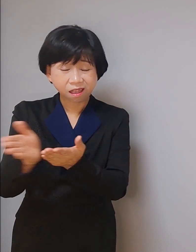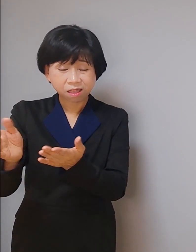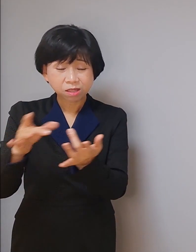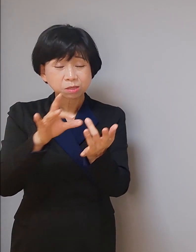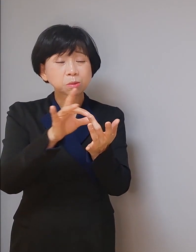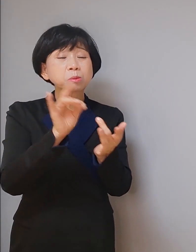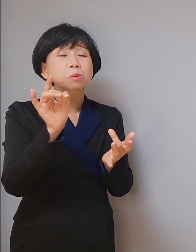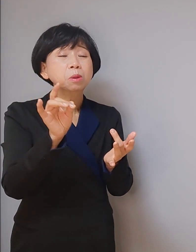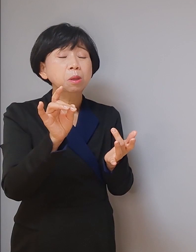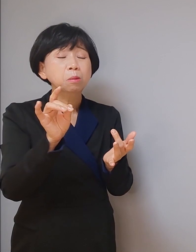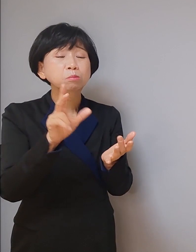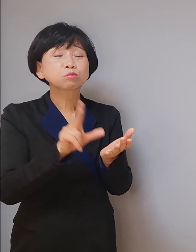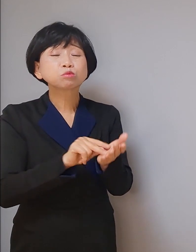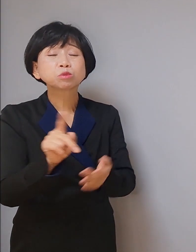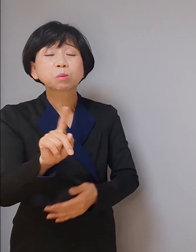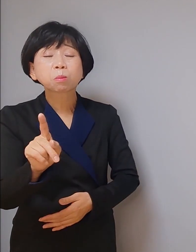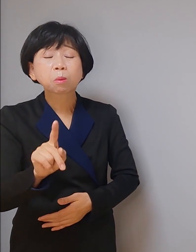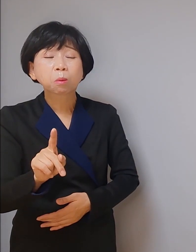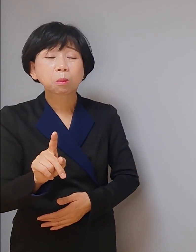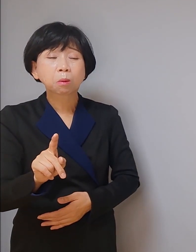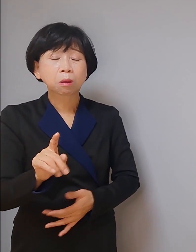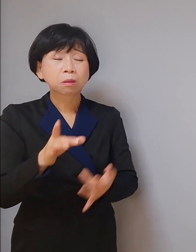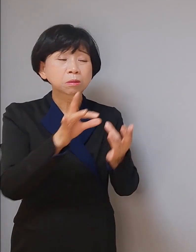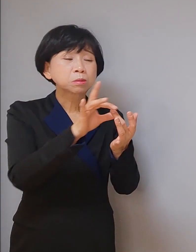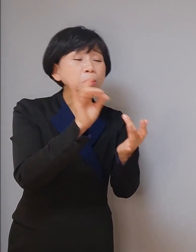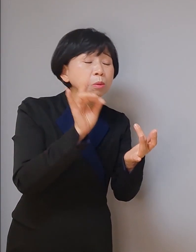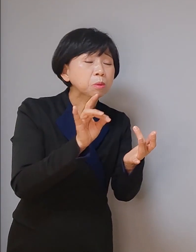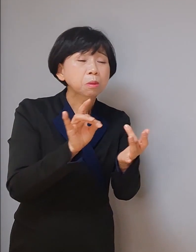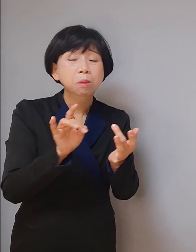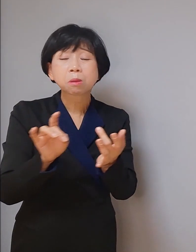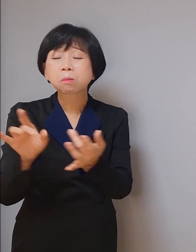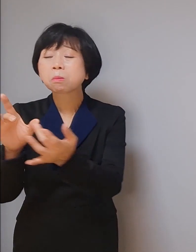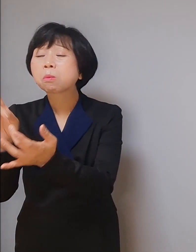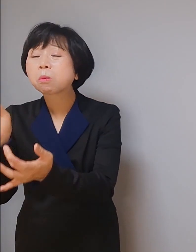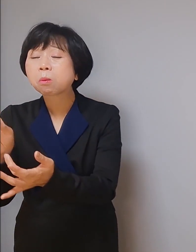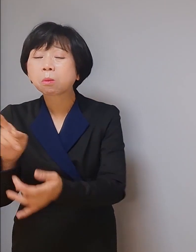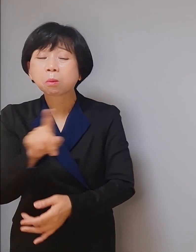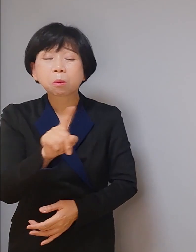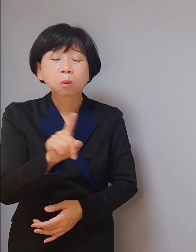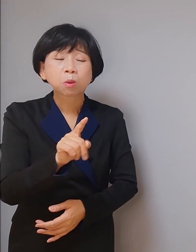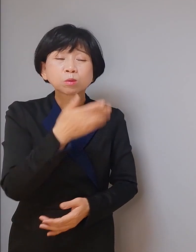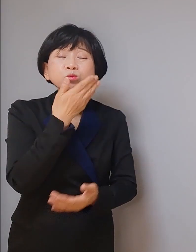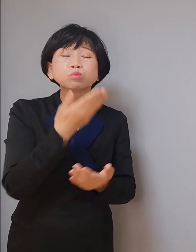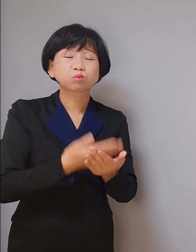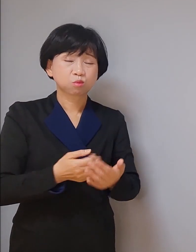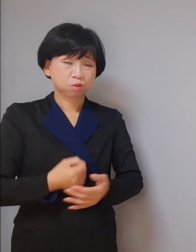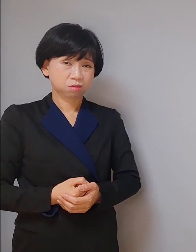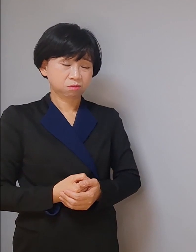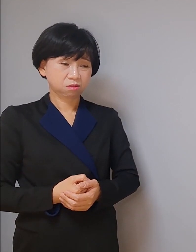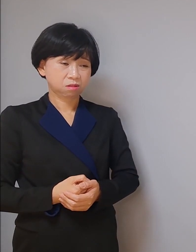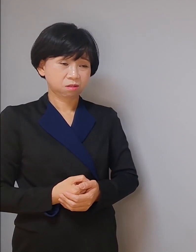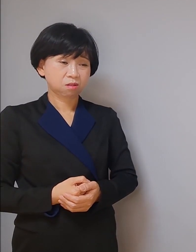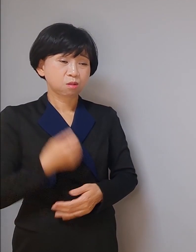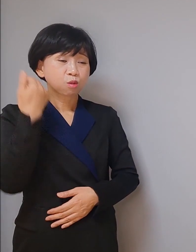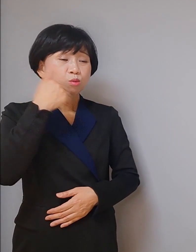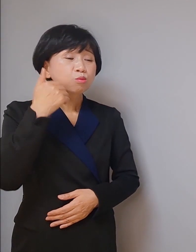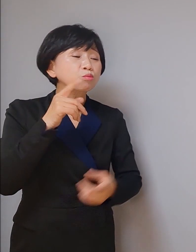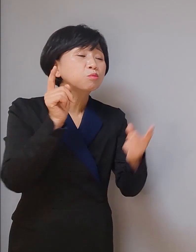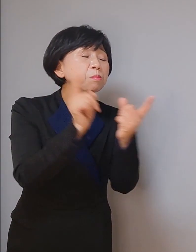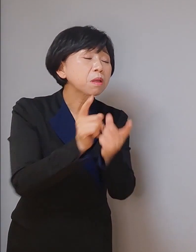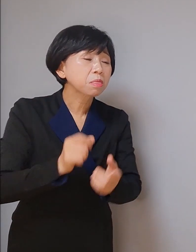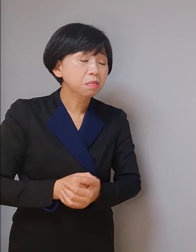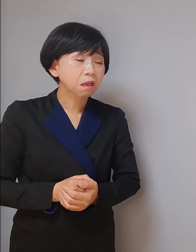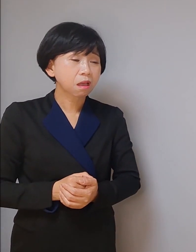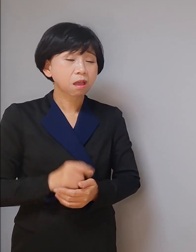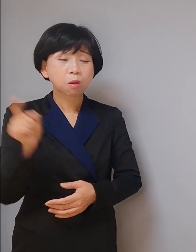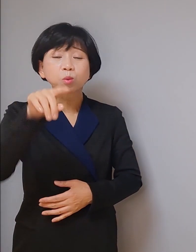선택하느냐, 여기에 달려 있습니다. 한 주간 누구를 만나십니까? 또 어디에 가시려 합니까?